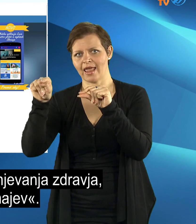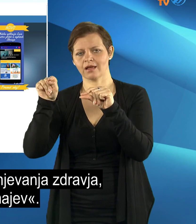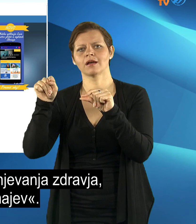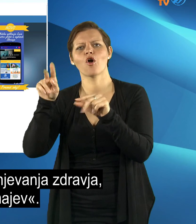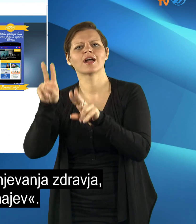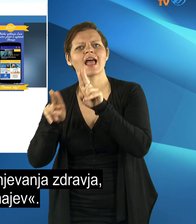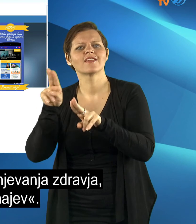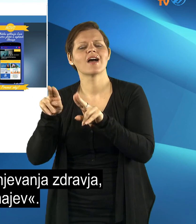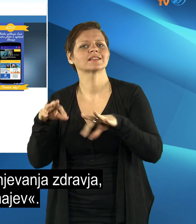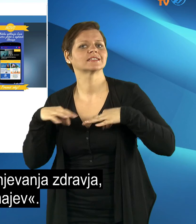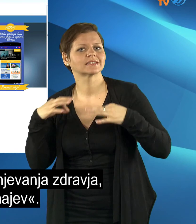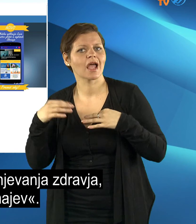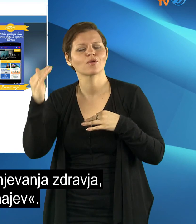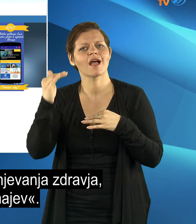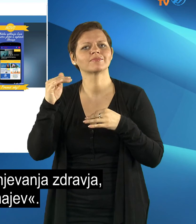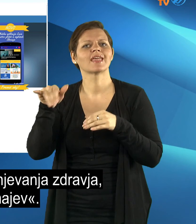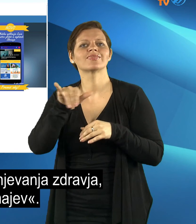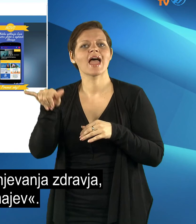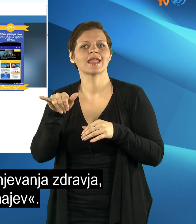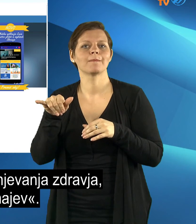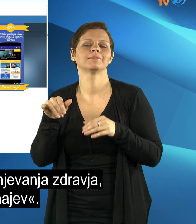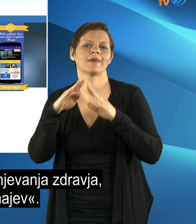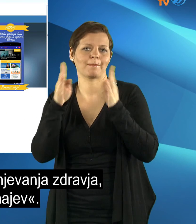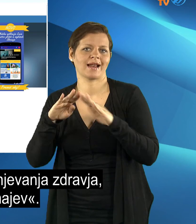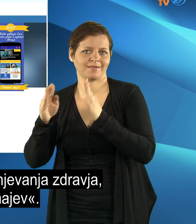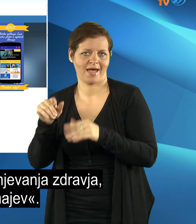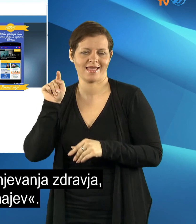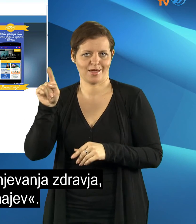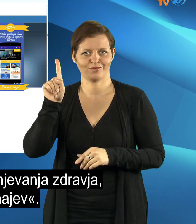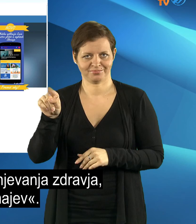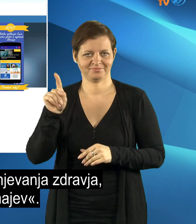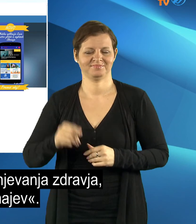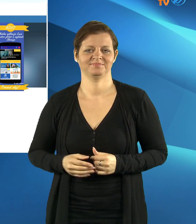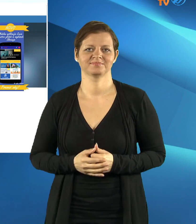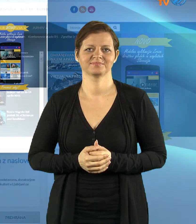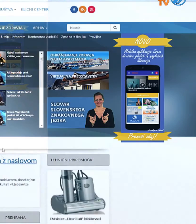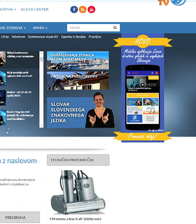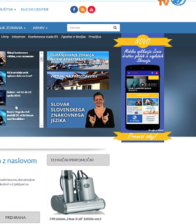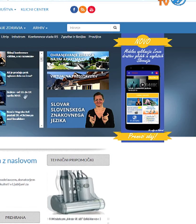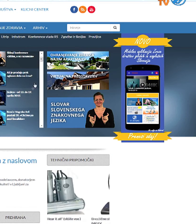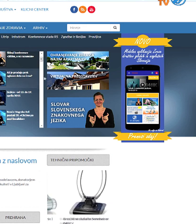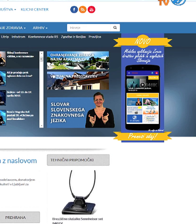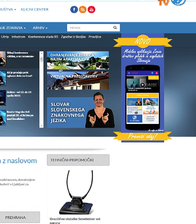www.zveza-gns.si izberete zavihek ohranjevanje zdravja, najem apartmajev.